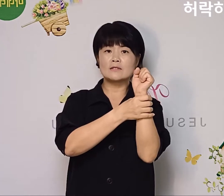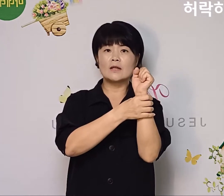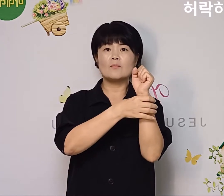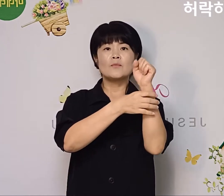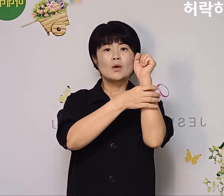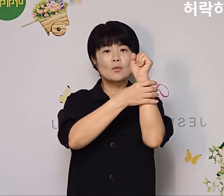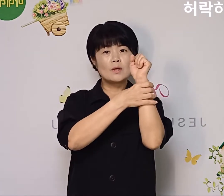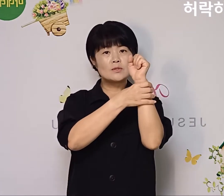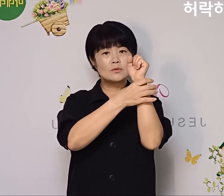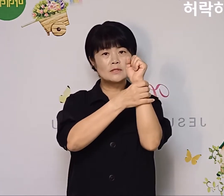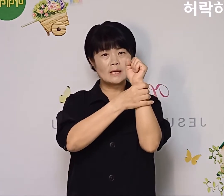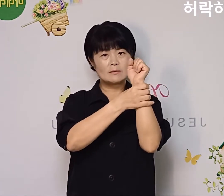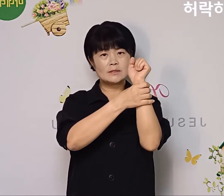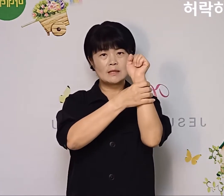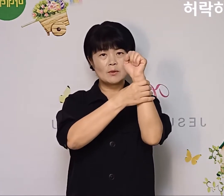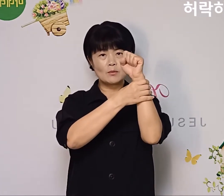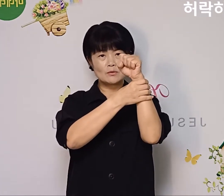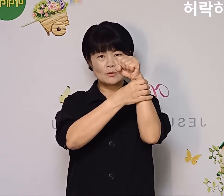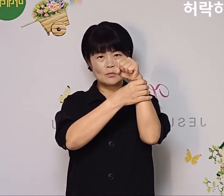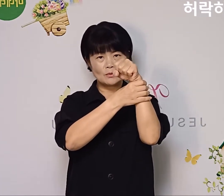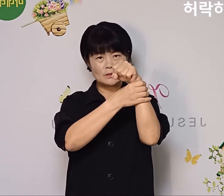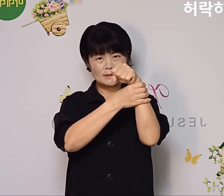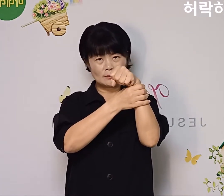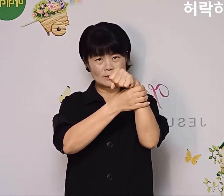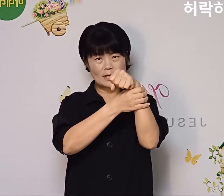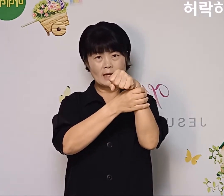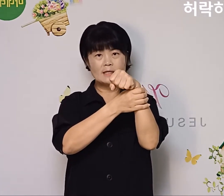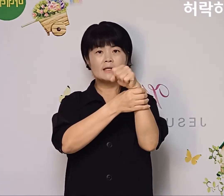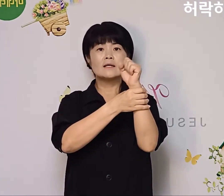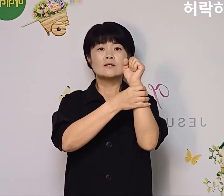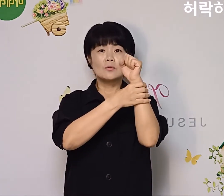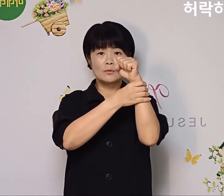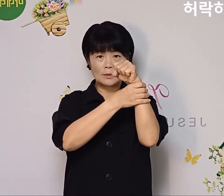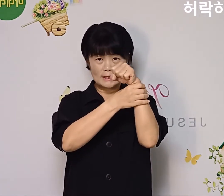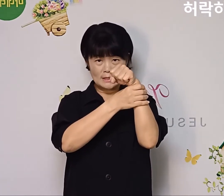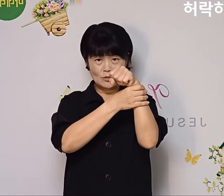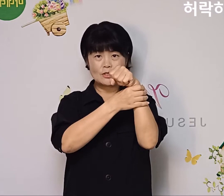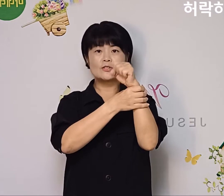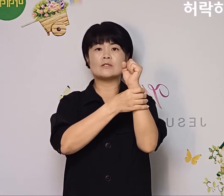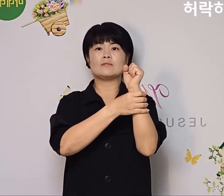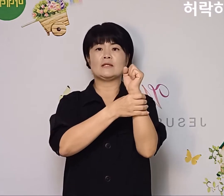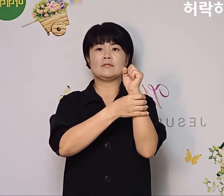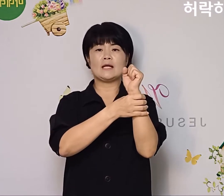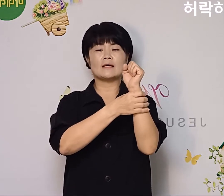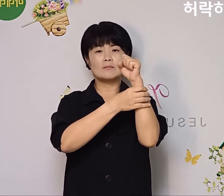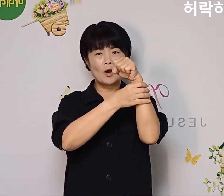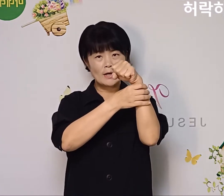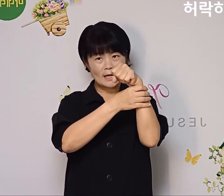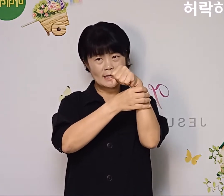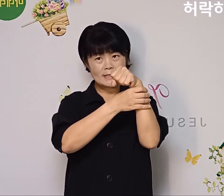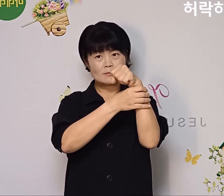것처럼 왼손을 잡으신 다음에 오른손목을 이렇게 고개를 숙여주시면 됩니다. 그럼